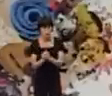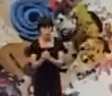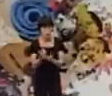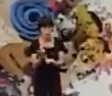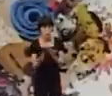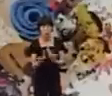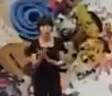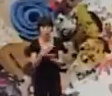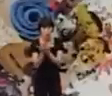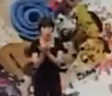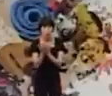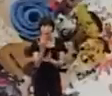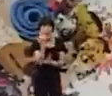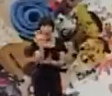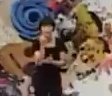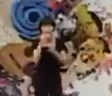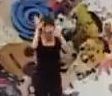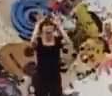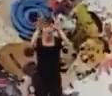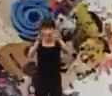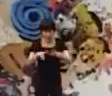仲會落住唔同顏色嘅果汁